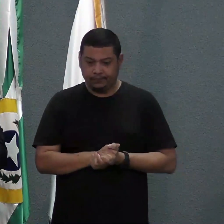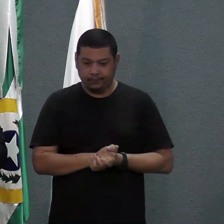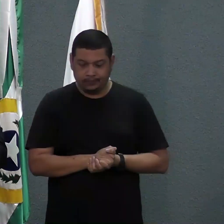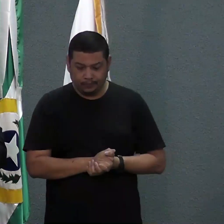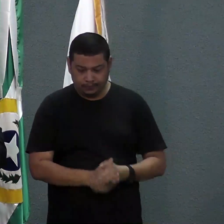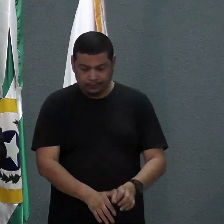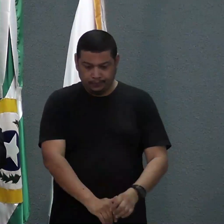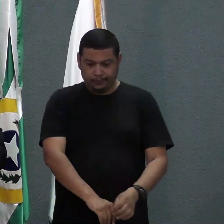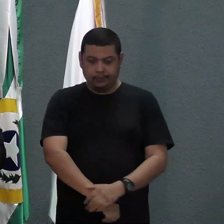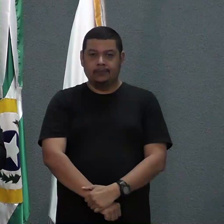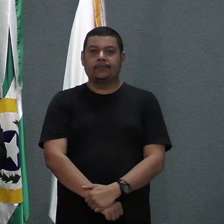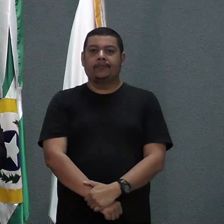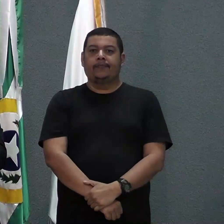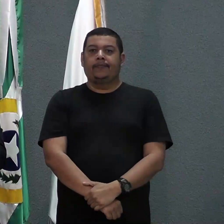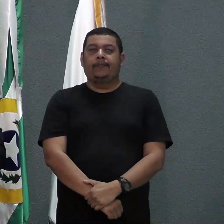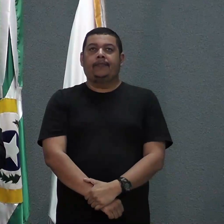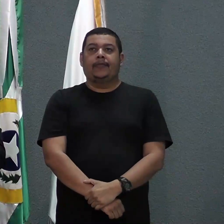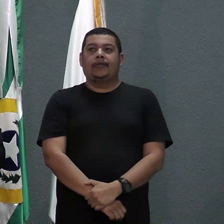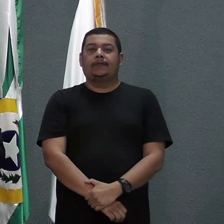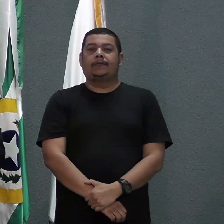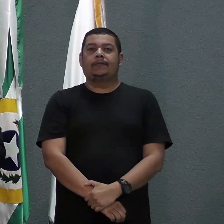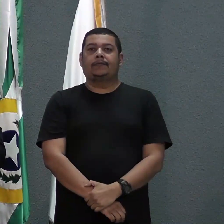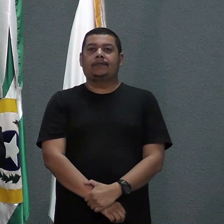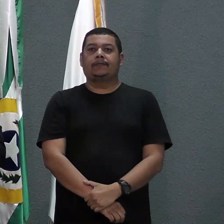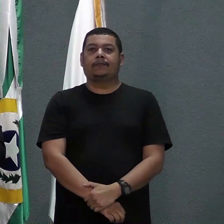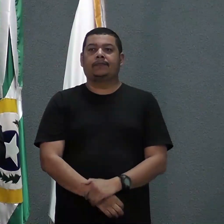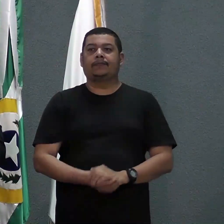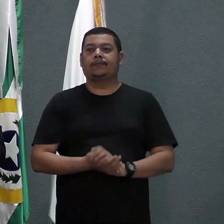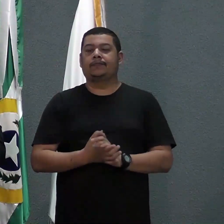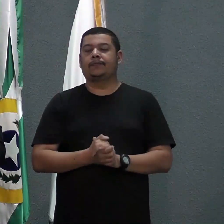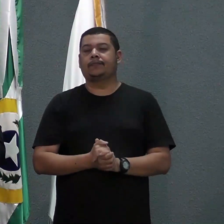não vou nem falar que não somos gratos, né, de realmente